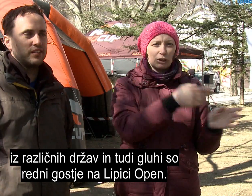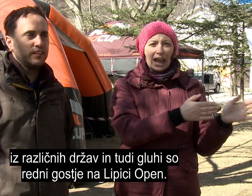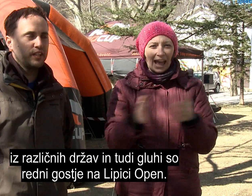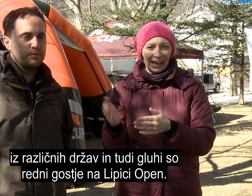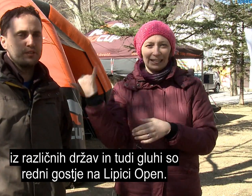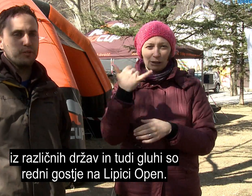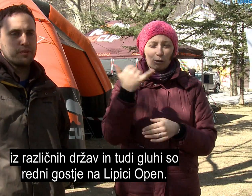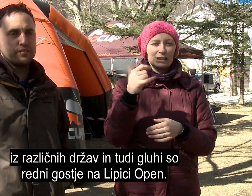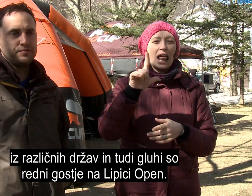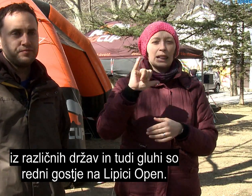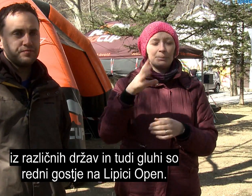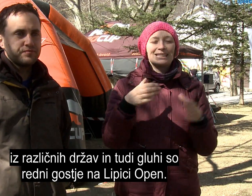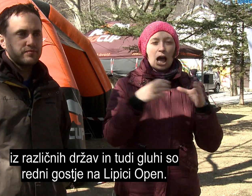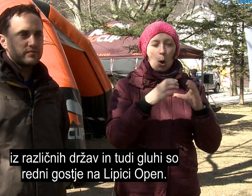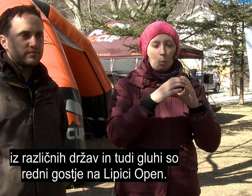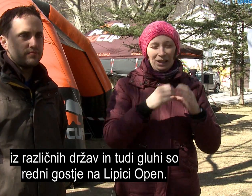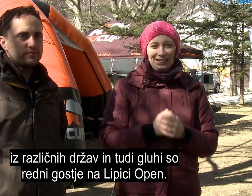na Lipici Open.